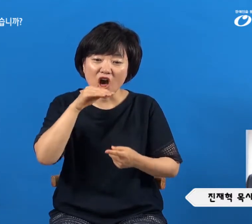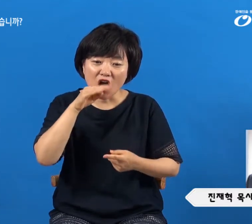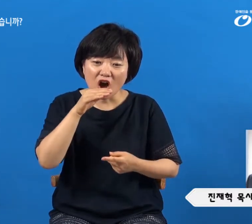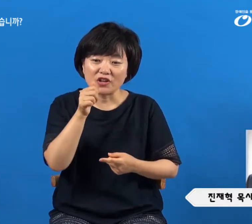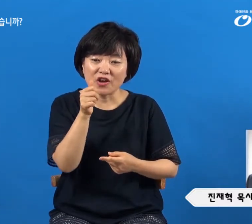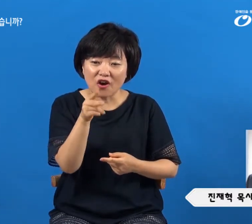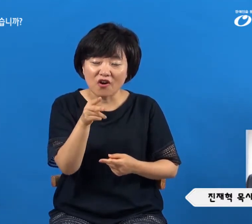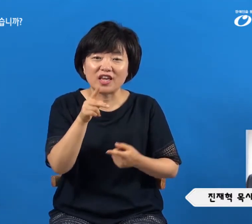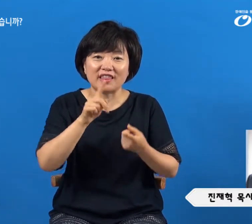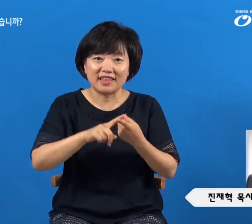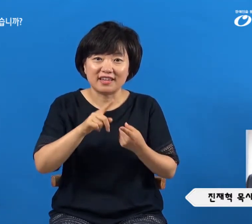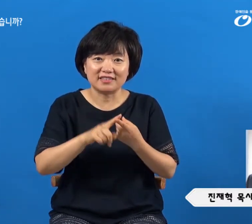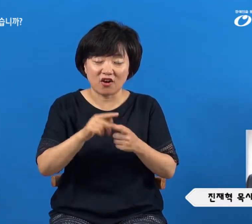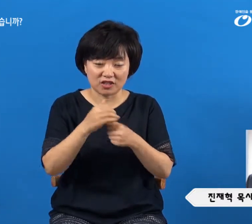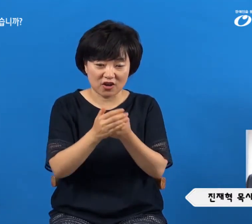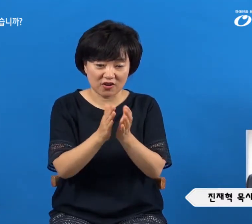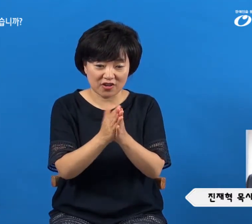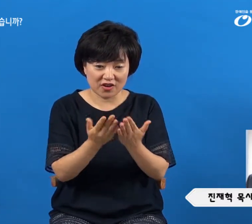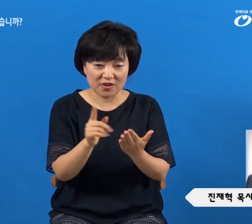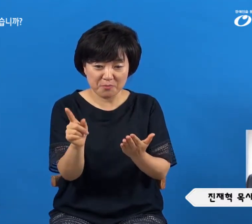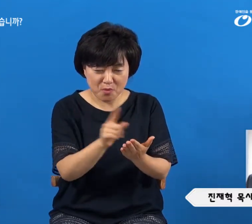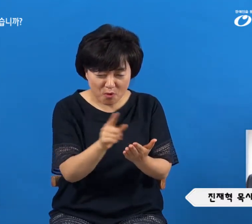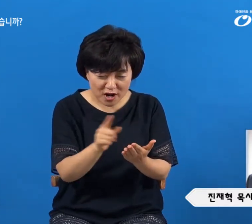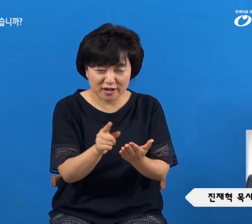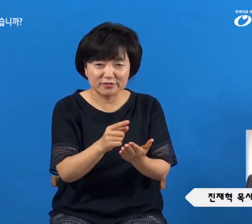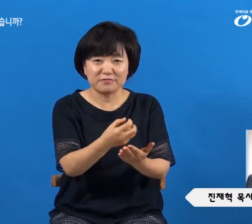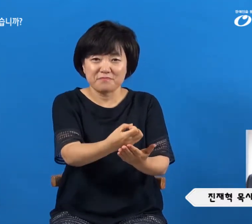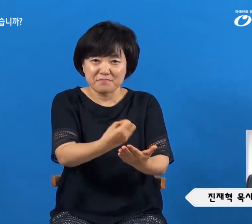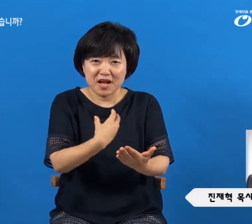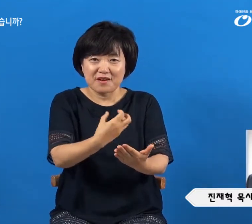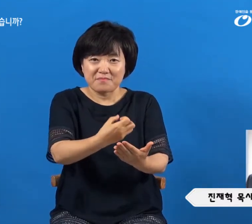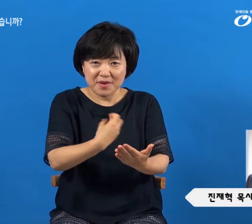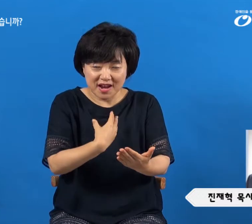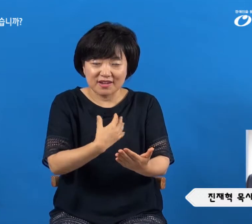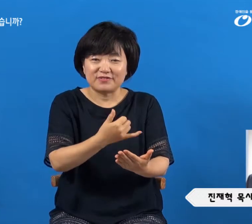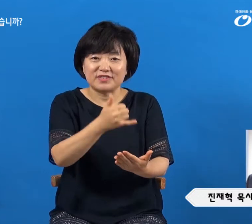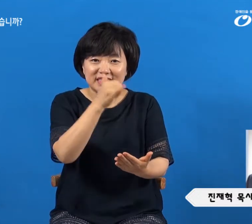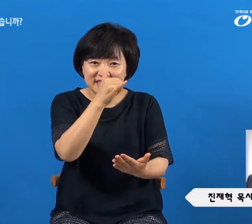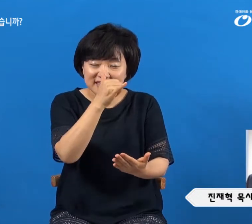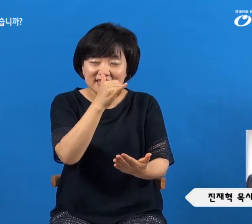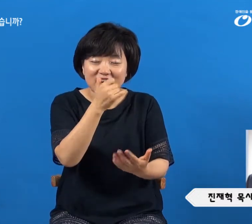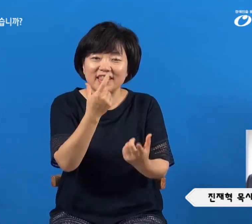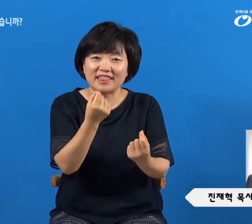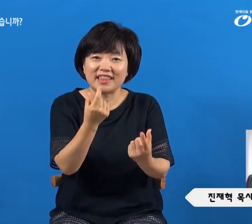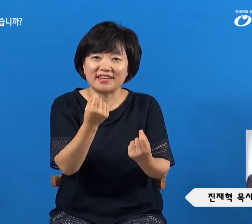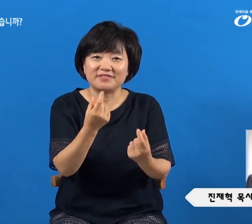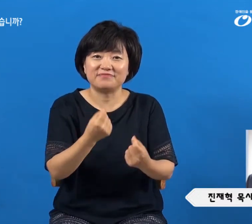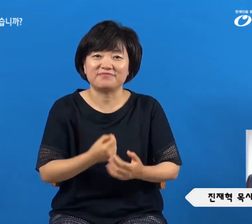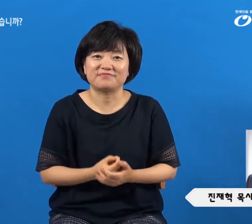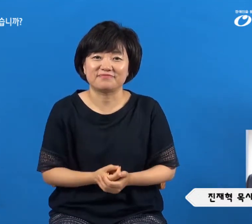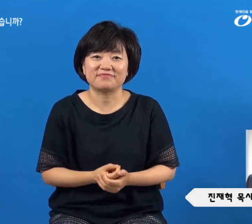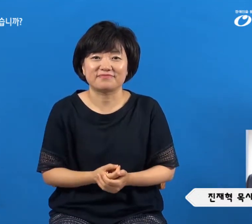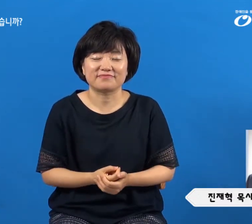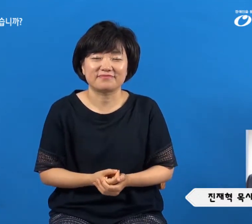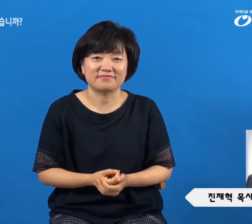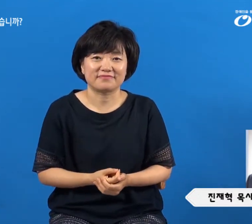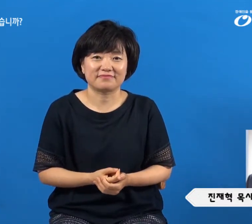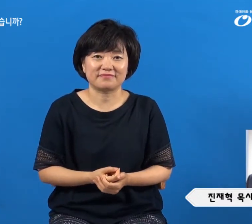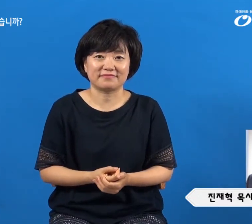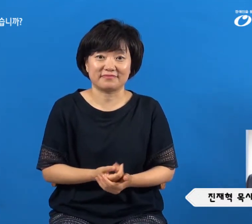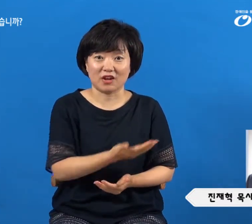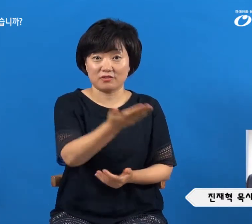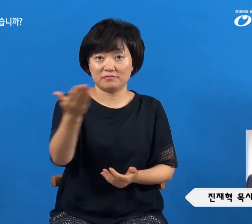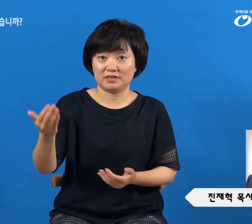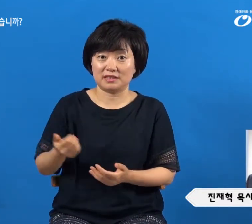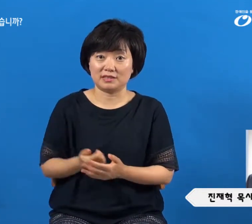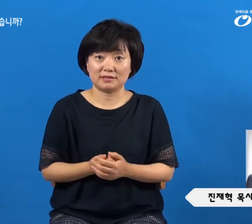대해서 성경이 집중적으로 우리에게 말씀하시지 않는가라는 생각을 해보게 됩니다.